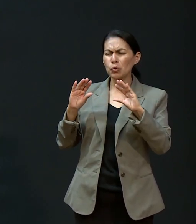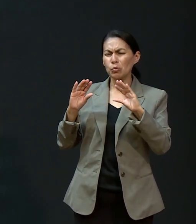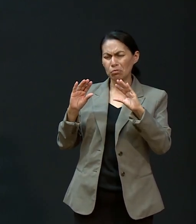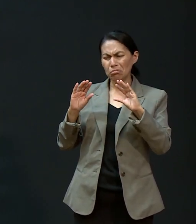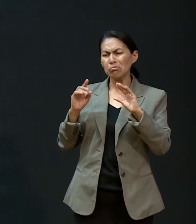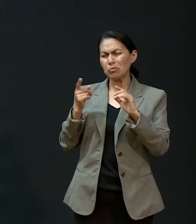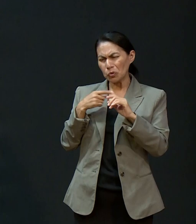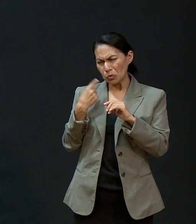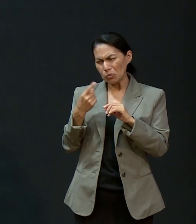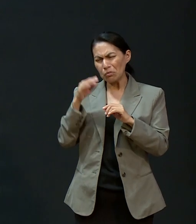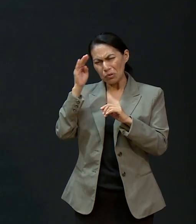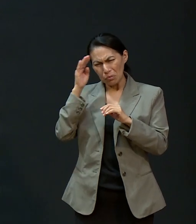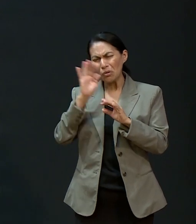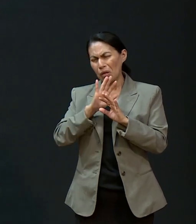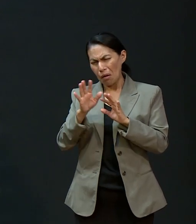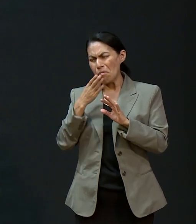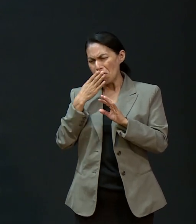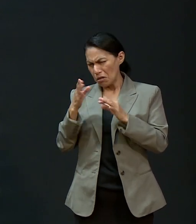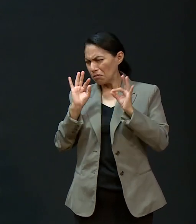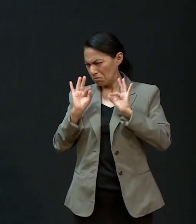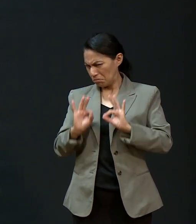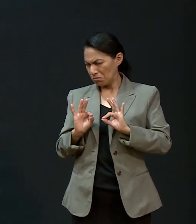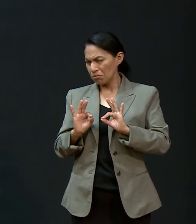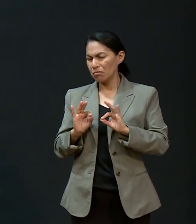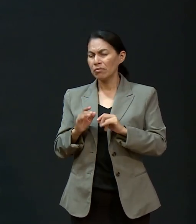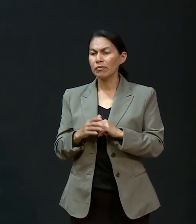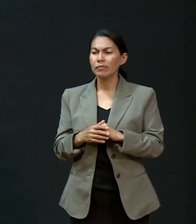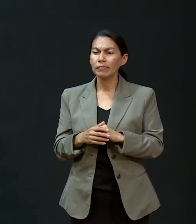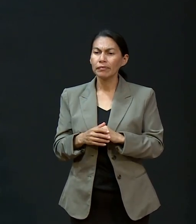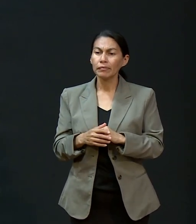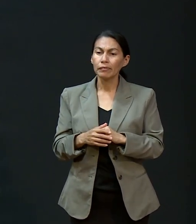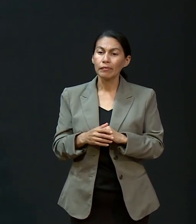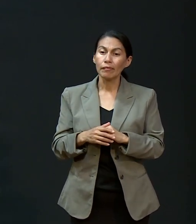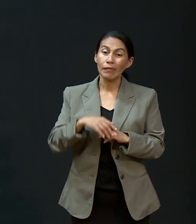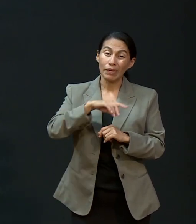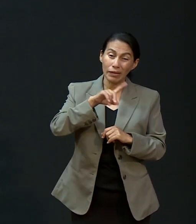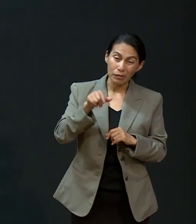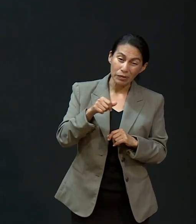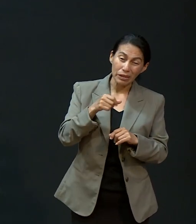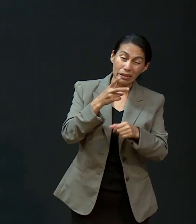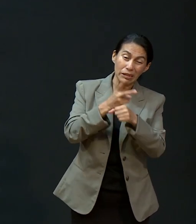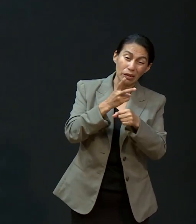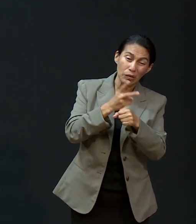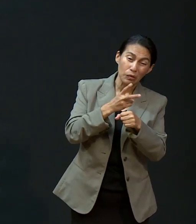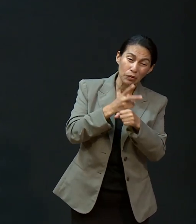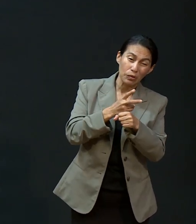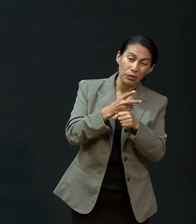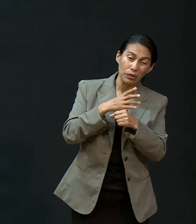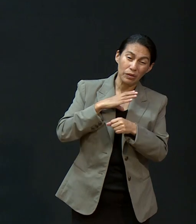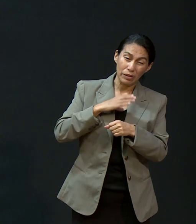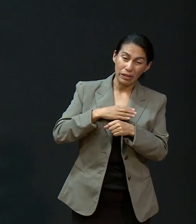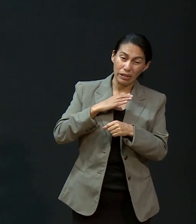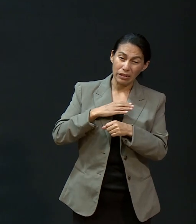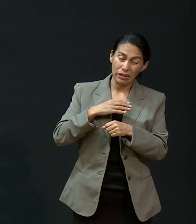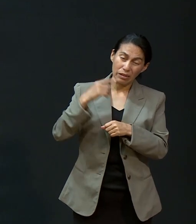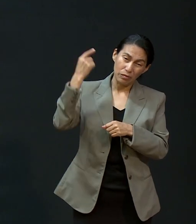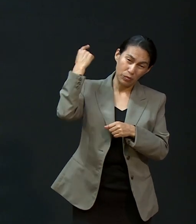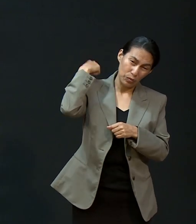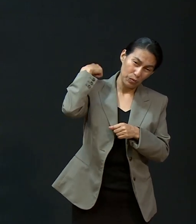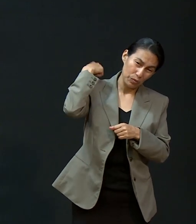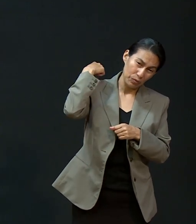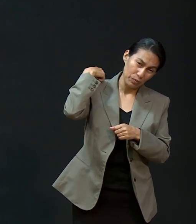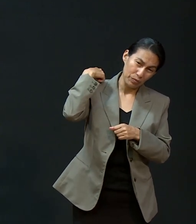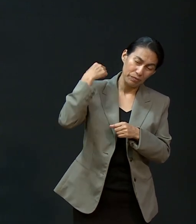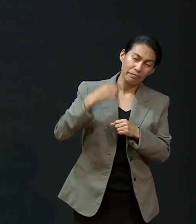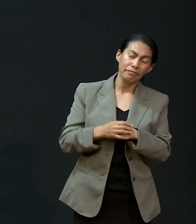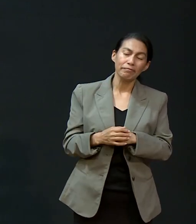todos pensábamos que iba a estar bien. Y así fue. Sino, va el segundo cáncer, que es el cáncer del pulmón.